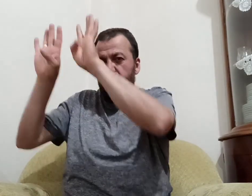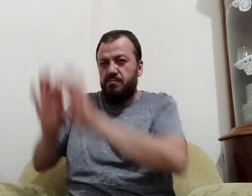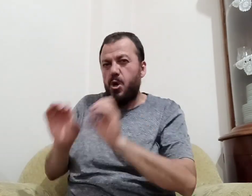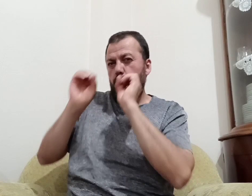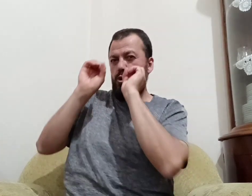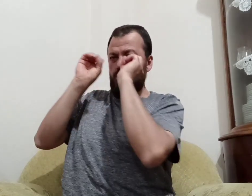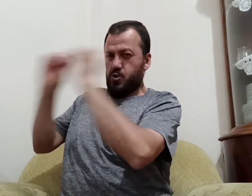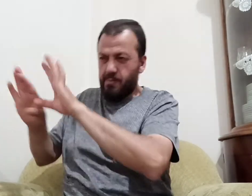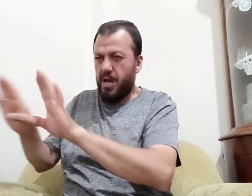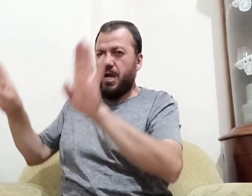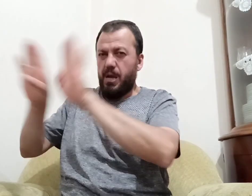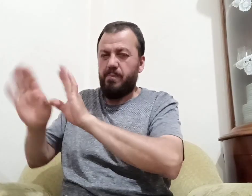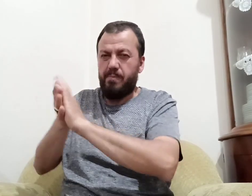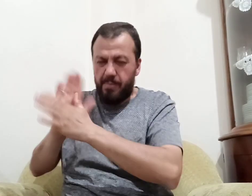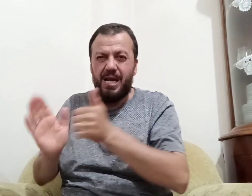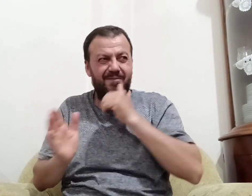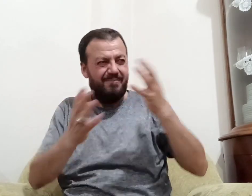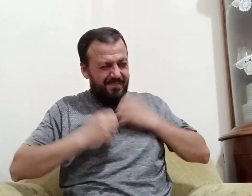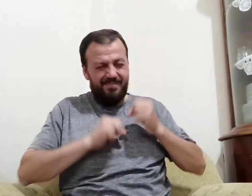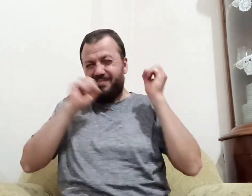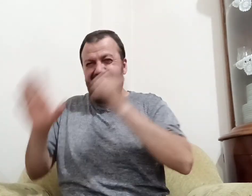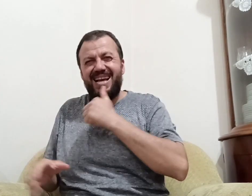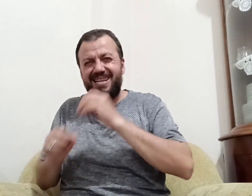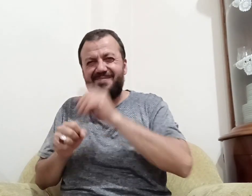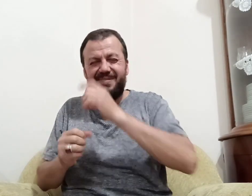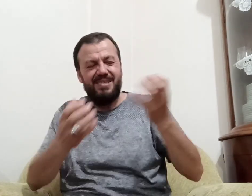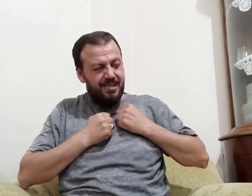Ve hırsızlık yaptığı için de hapse göndermişler.